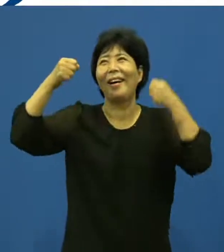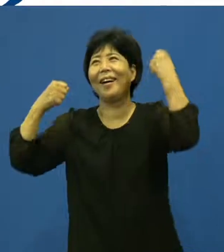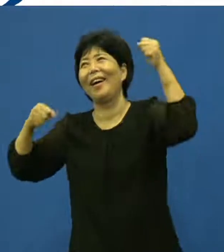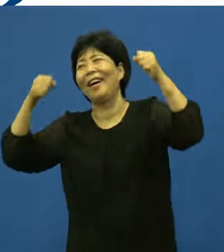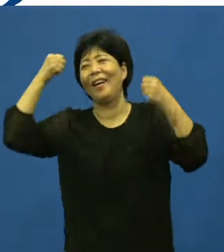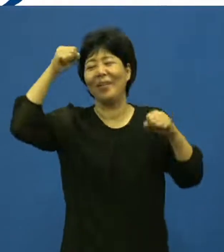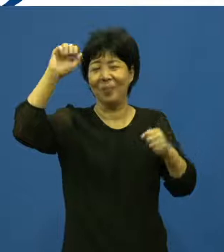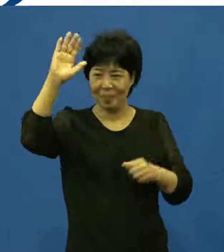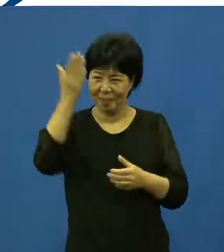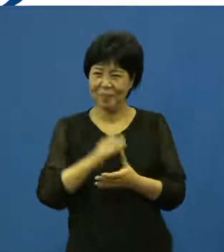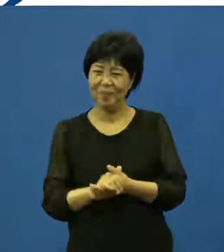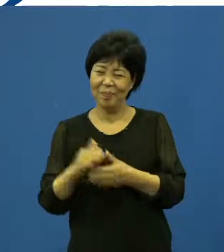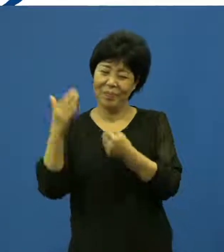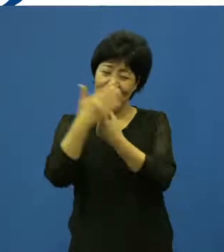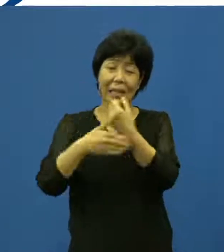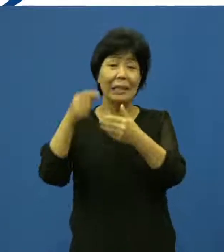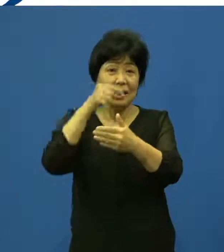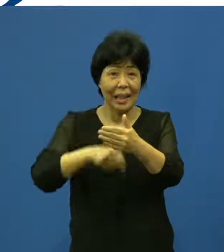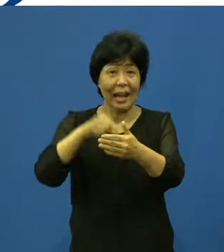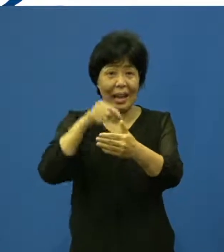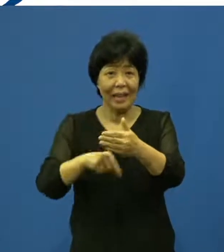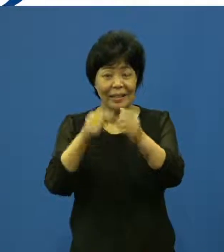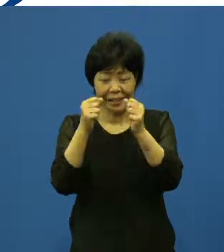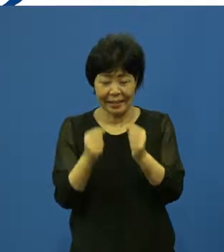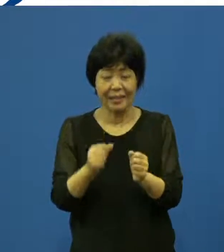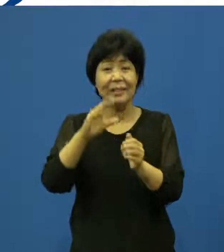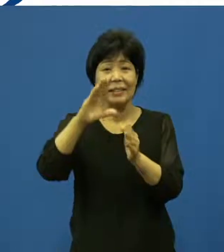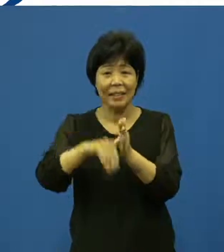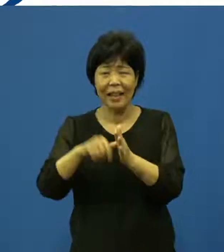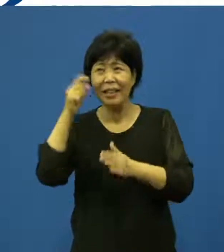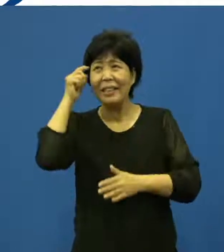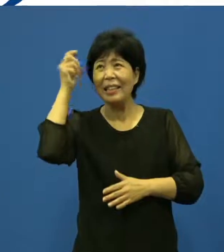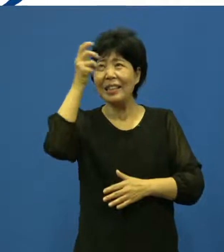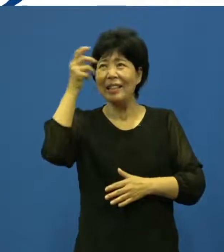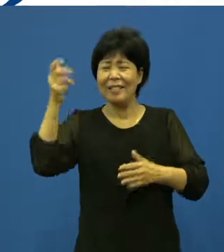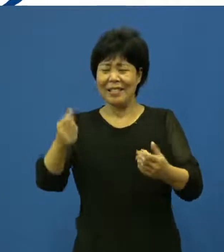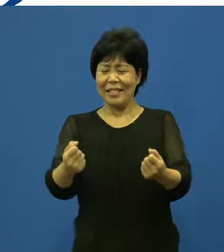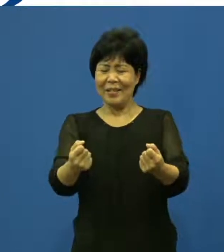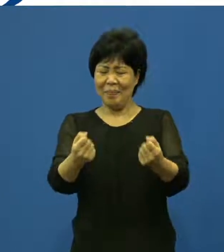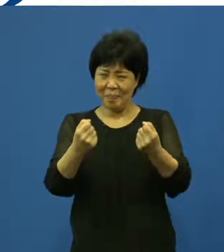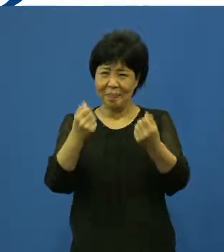그 은혜 안에 있을 때 우리는 영적인 활력을 얻게 됩니다.